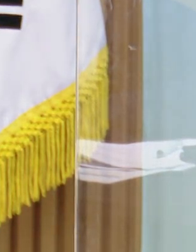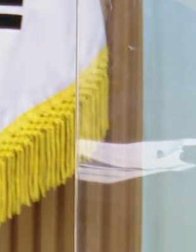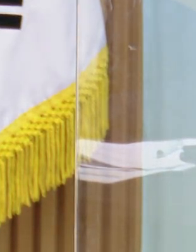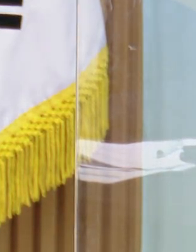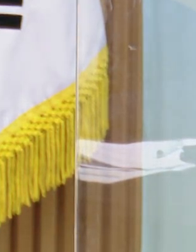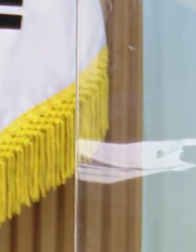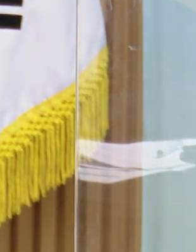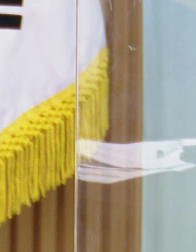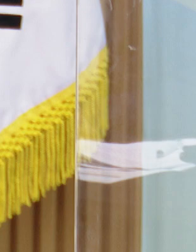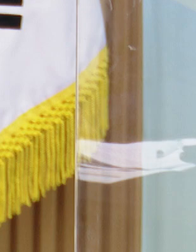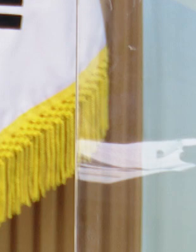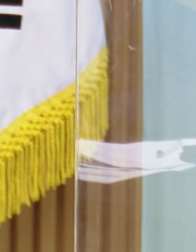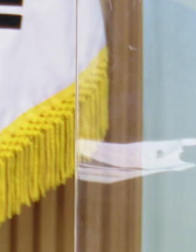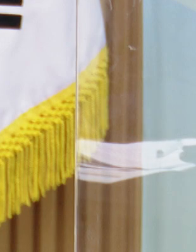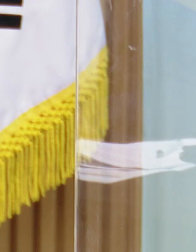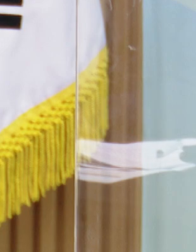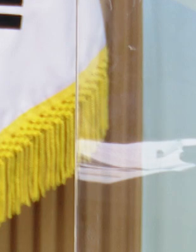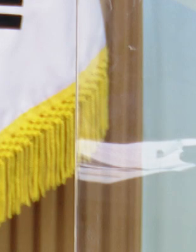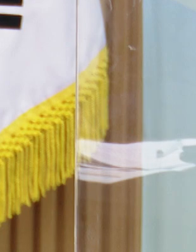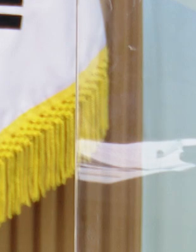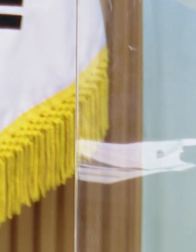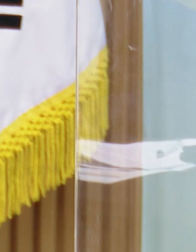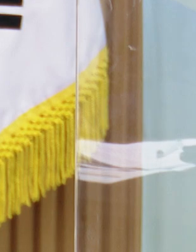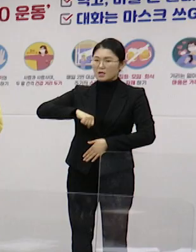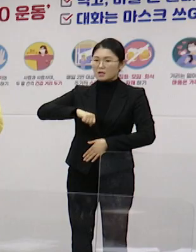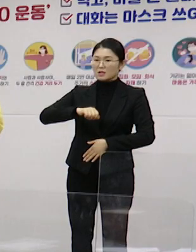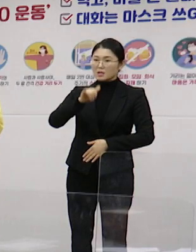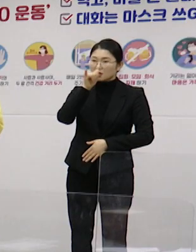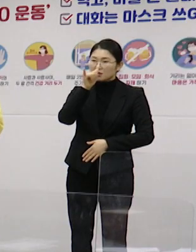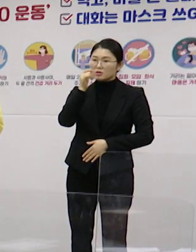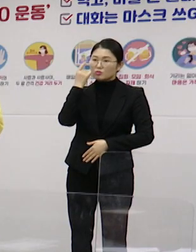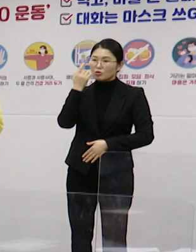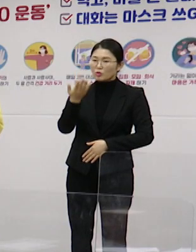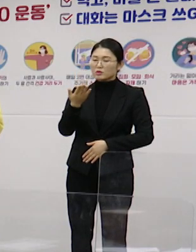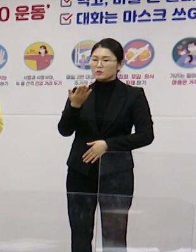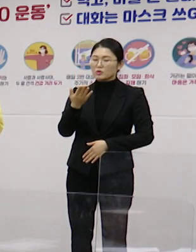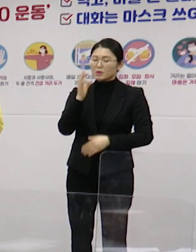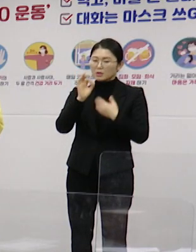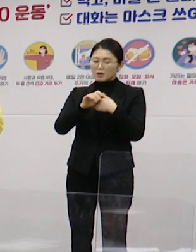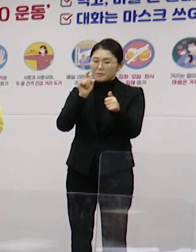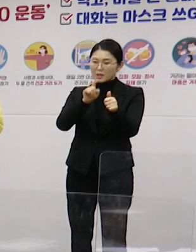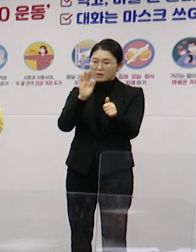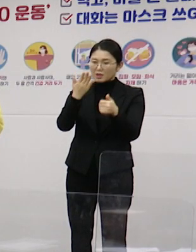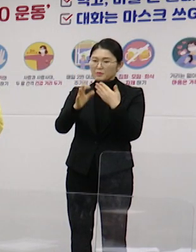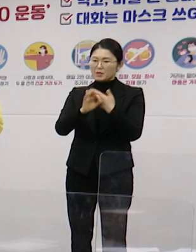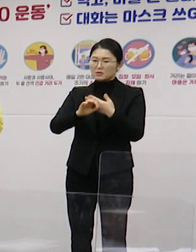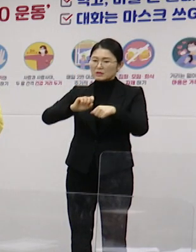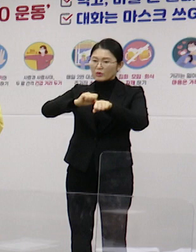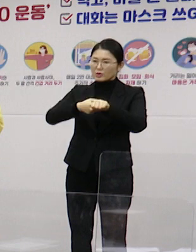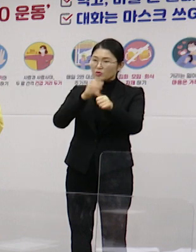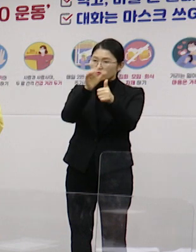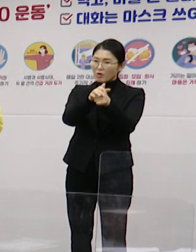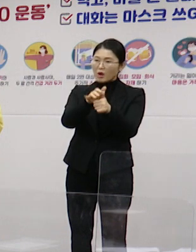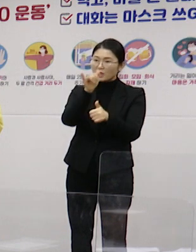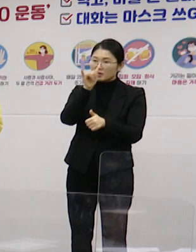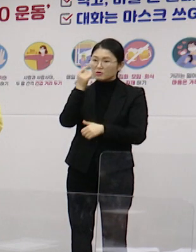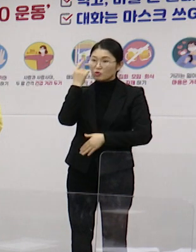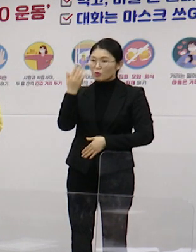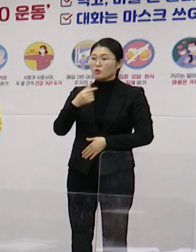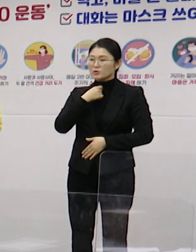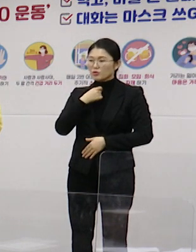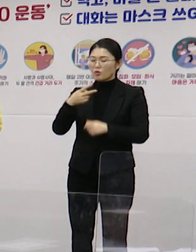두 개소가 이제 예시가 됐고요. 공고를 한다든지 그런 조치가 있었는지 그런 차이점 같고요.